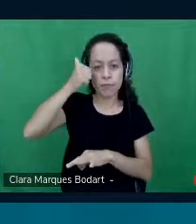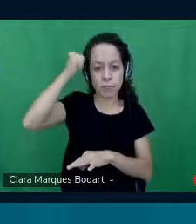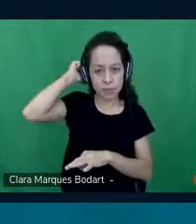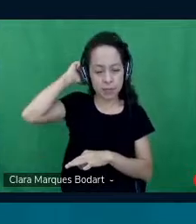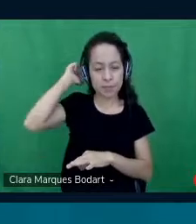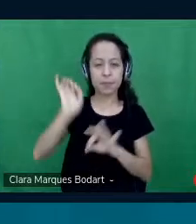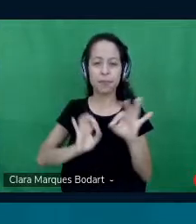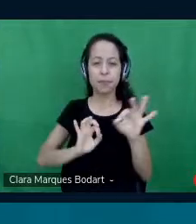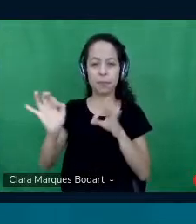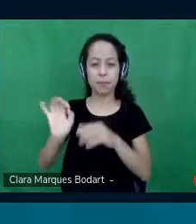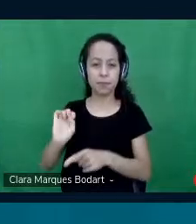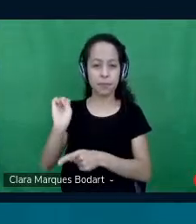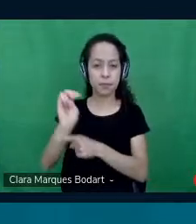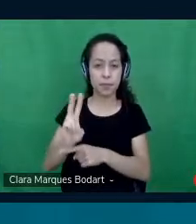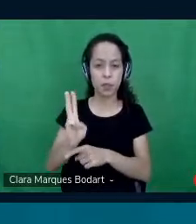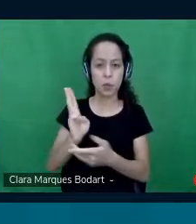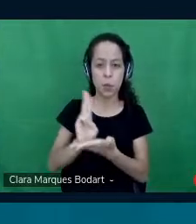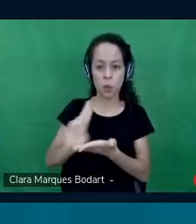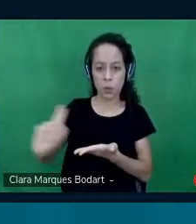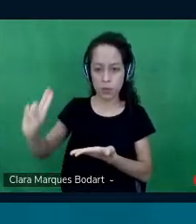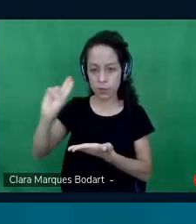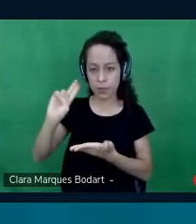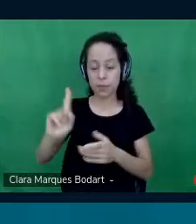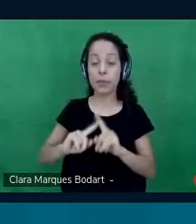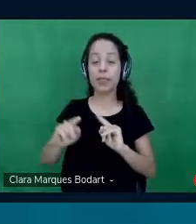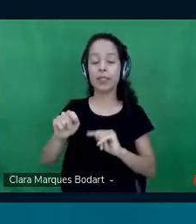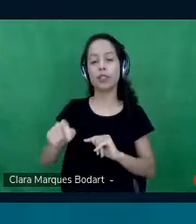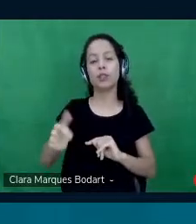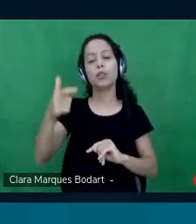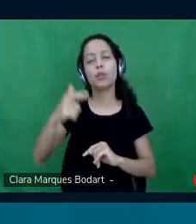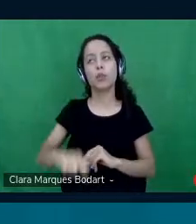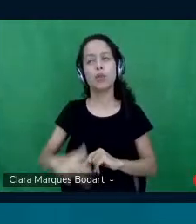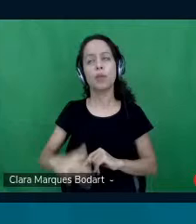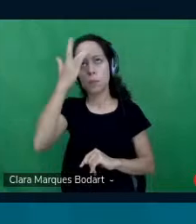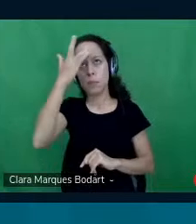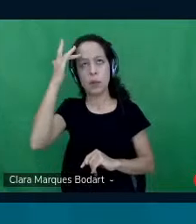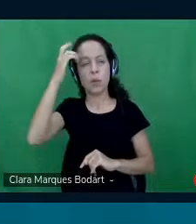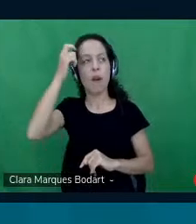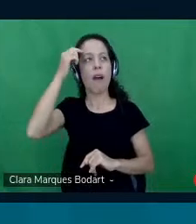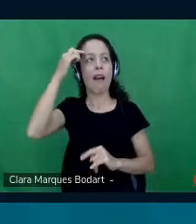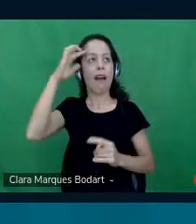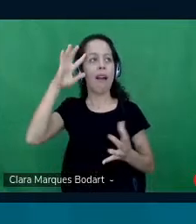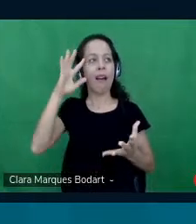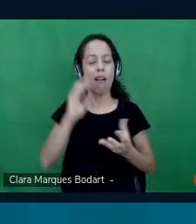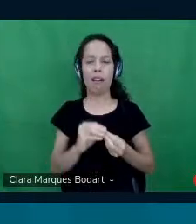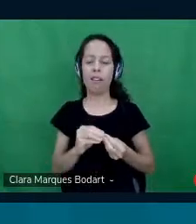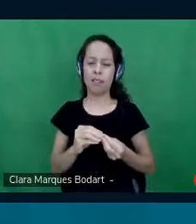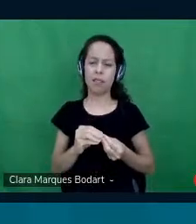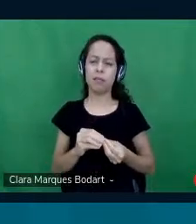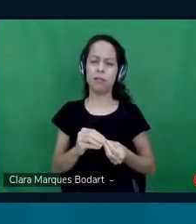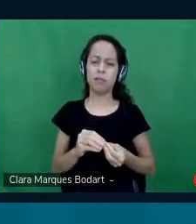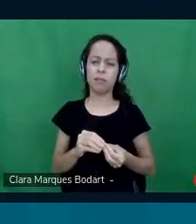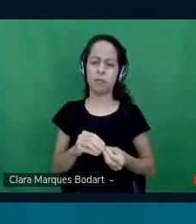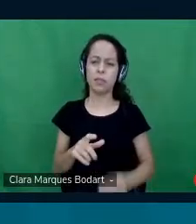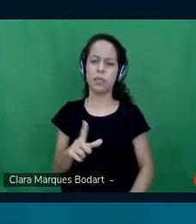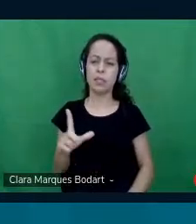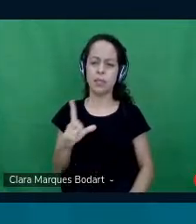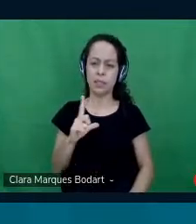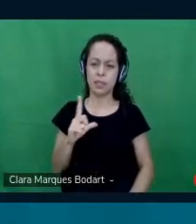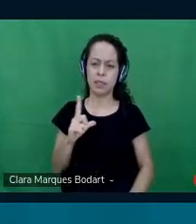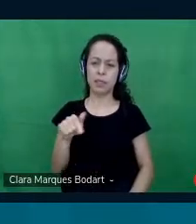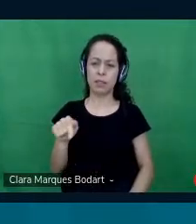acesso, vai de novo reforçando essa ideia de que existia sim